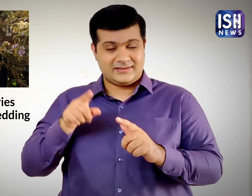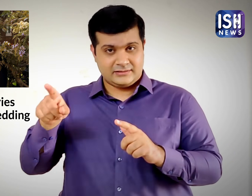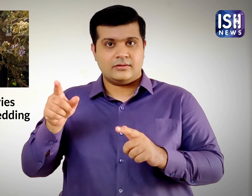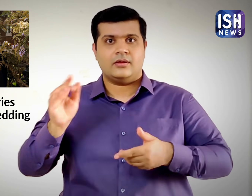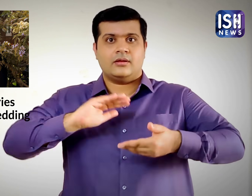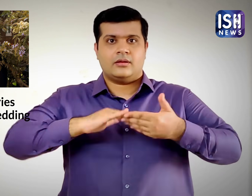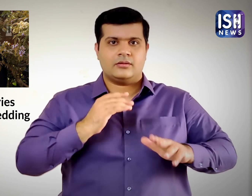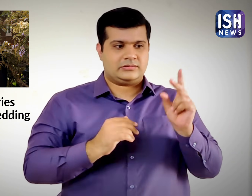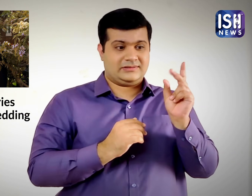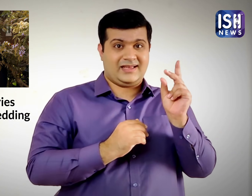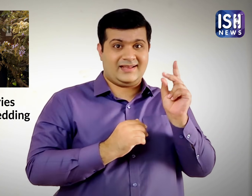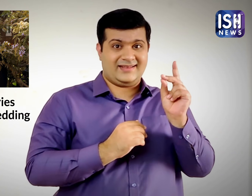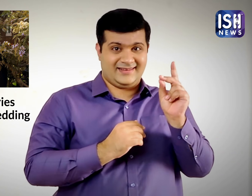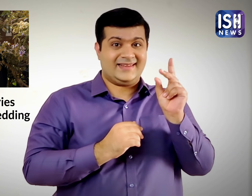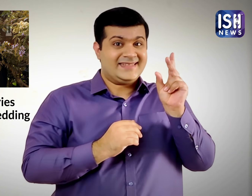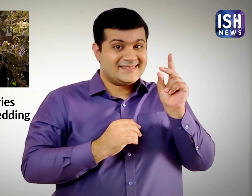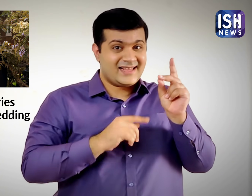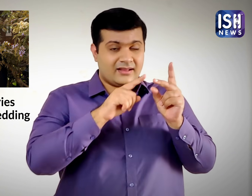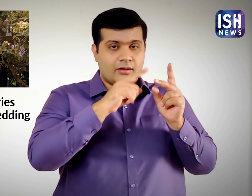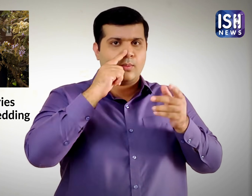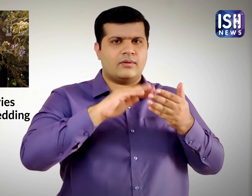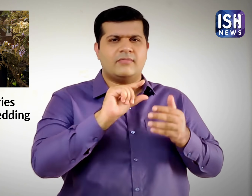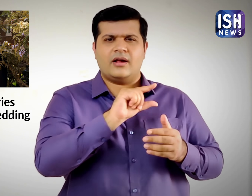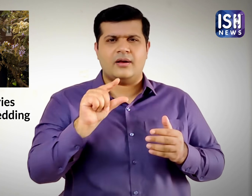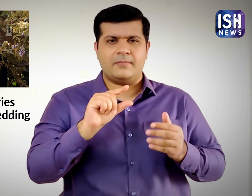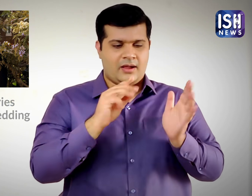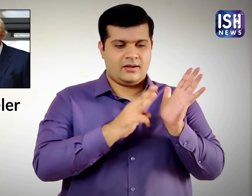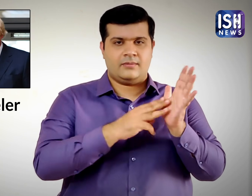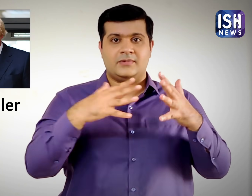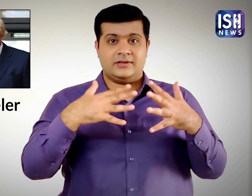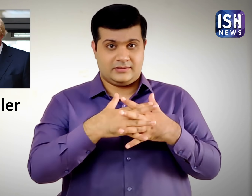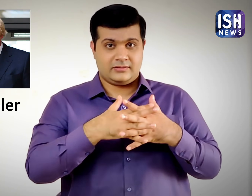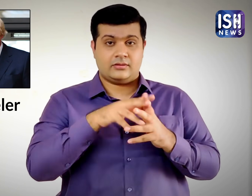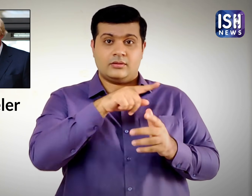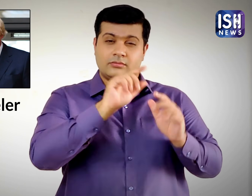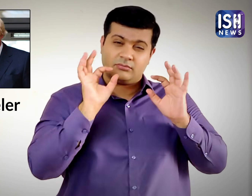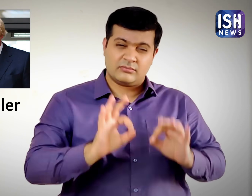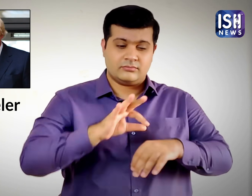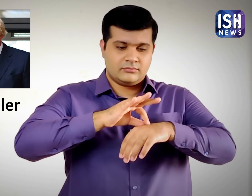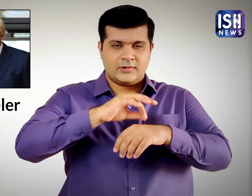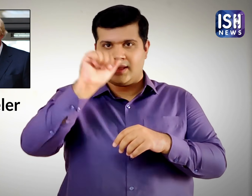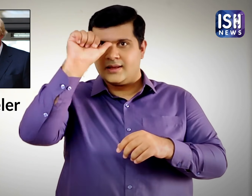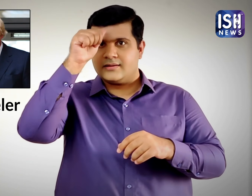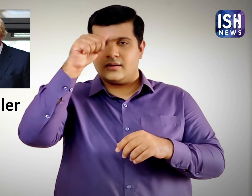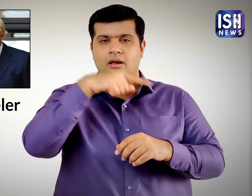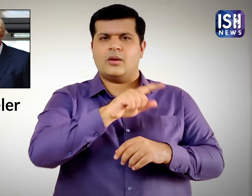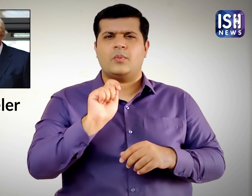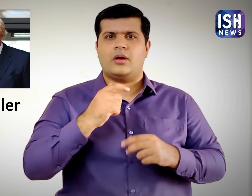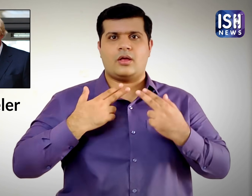दूसरी शादी भारतिय मूल की वकील और पत्रकार मरीना वीलर से Johnson के चार बच्चे है.